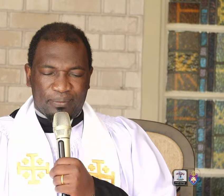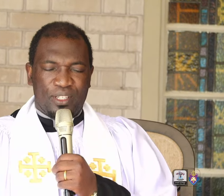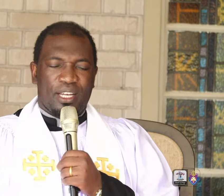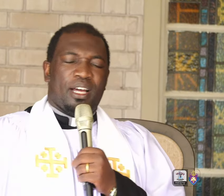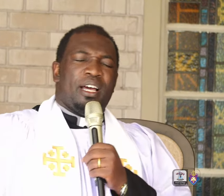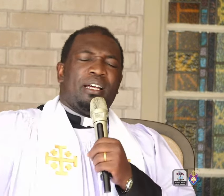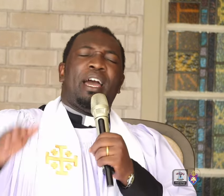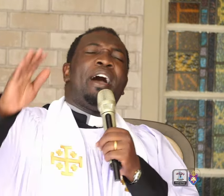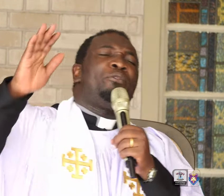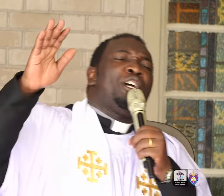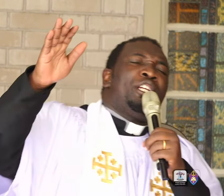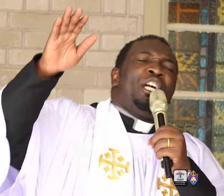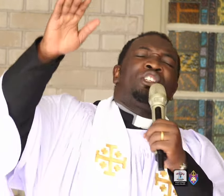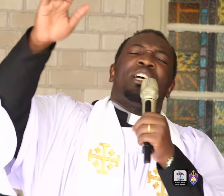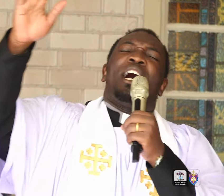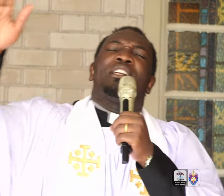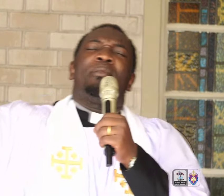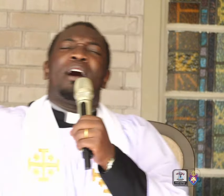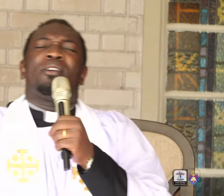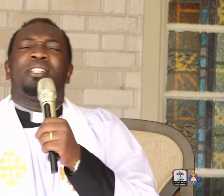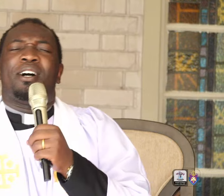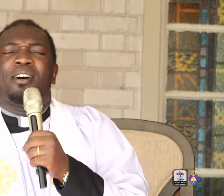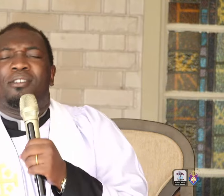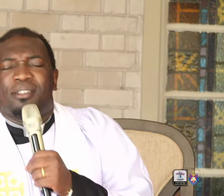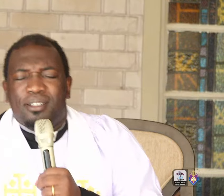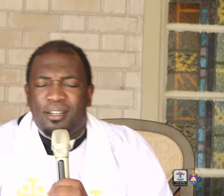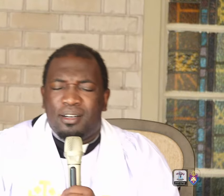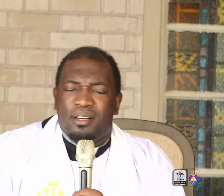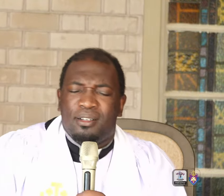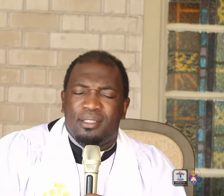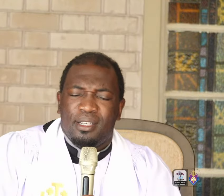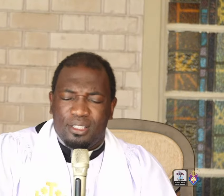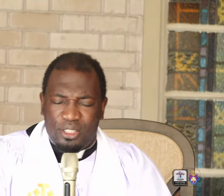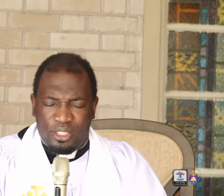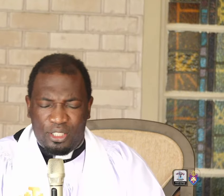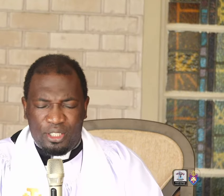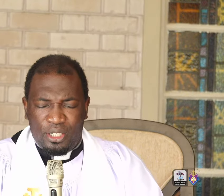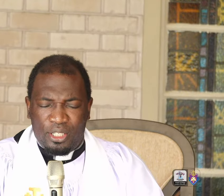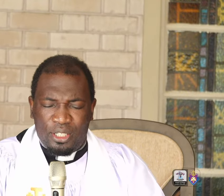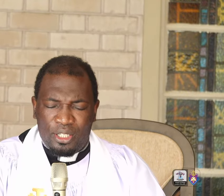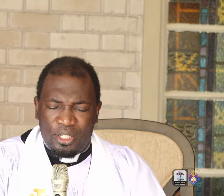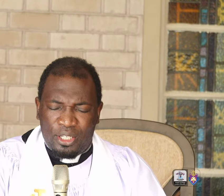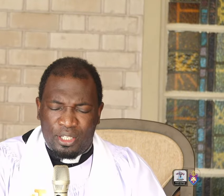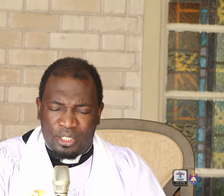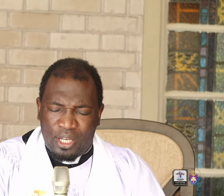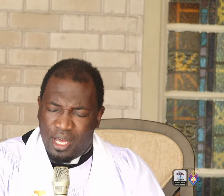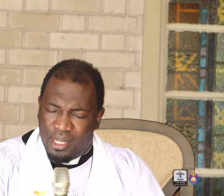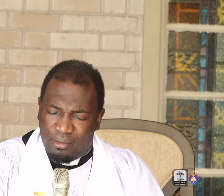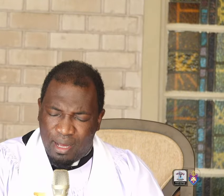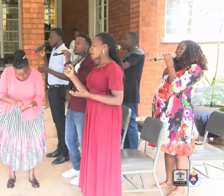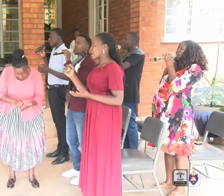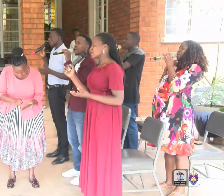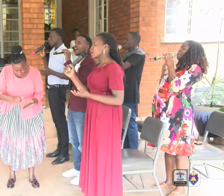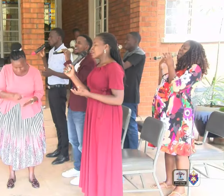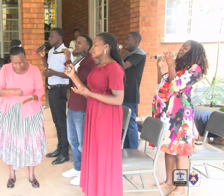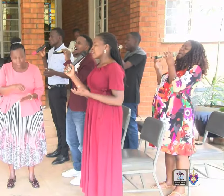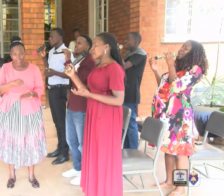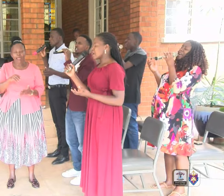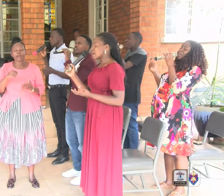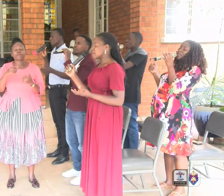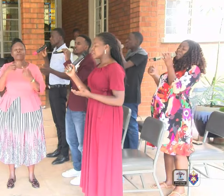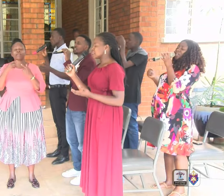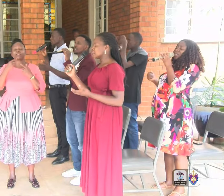times. Every knee shall bow down. Every knee shall